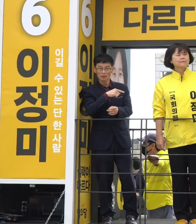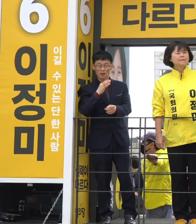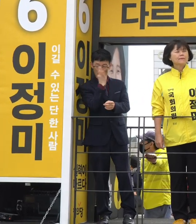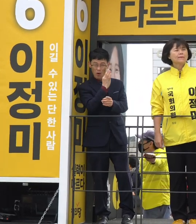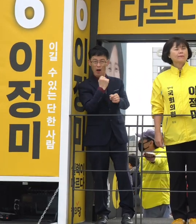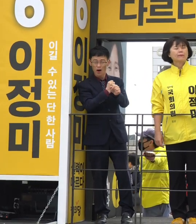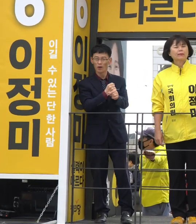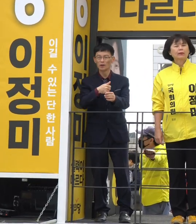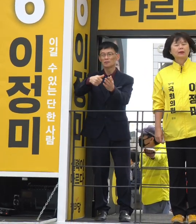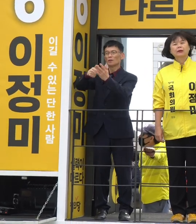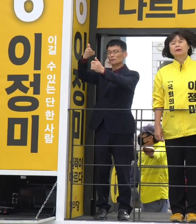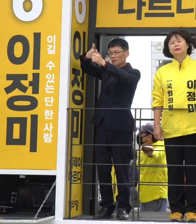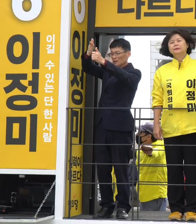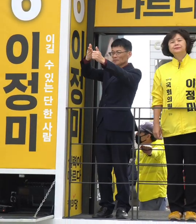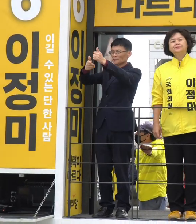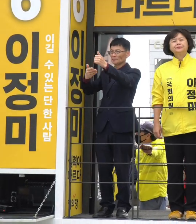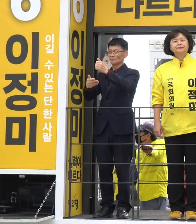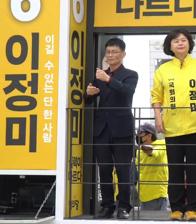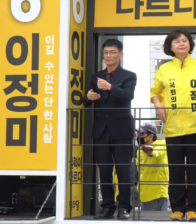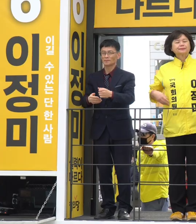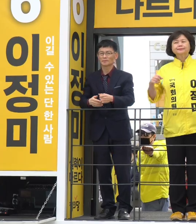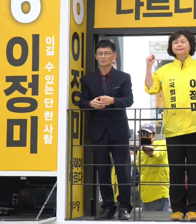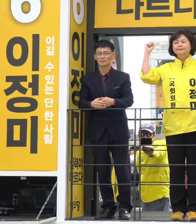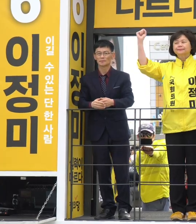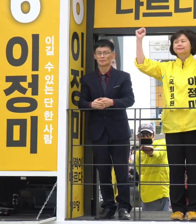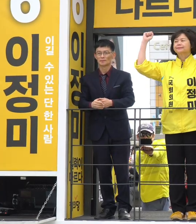보고 찍어주시기 바랍니다.